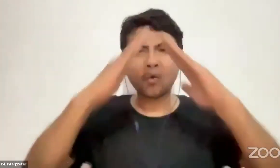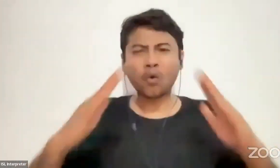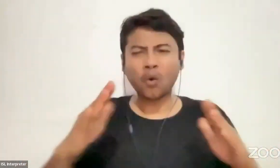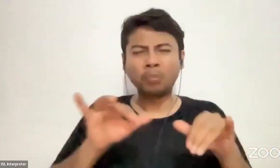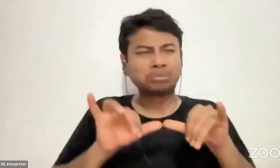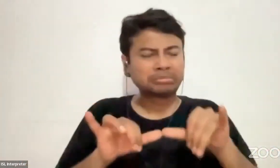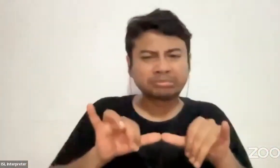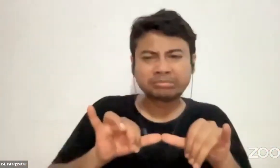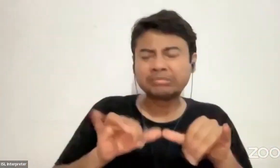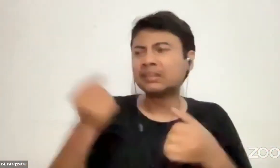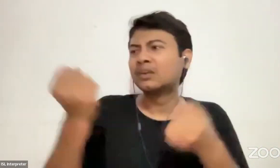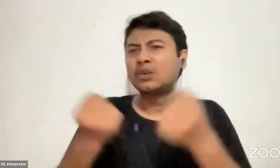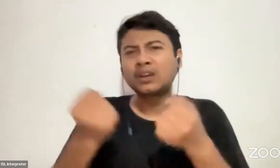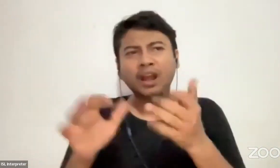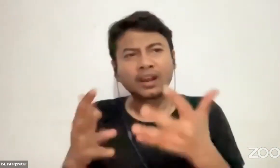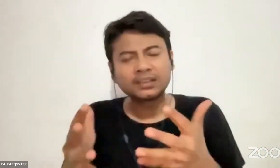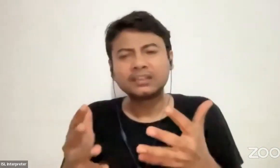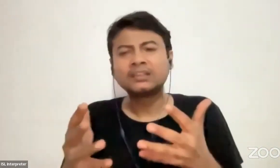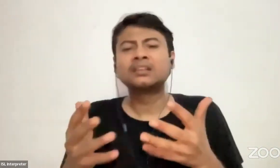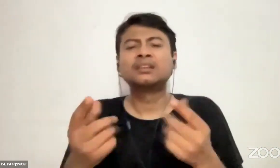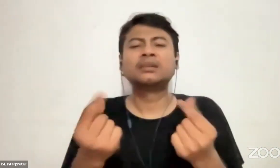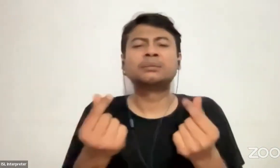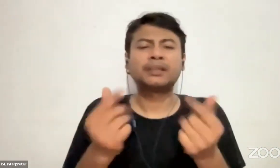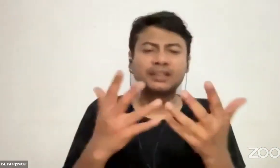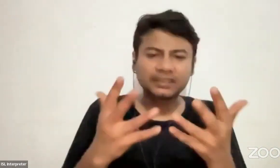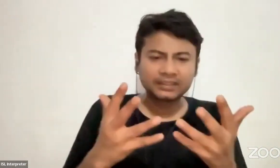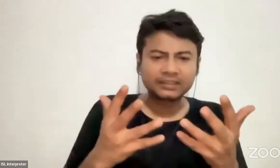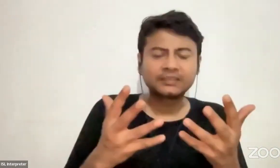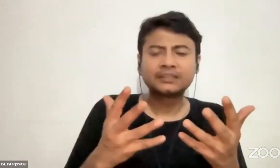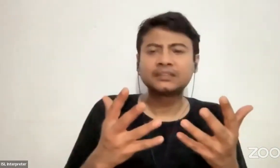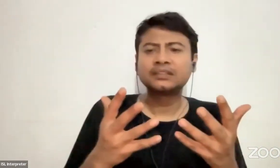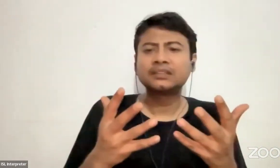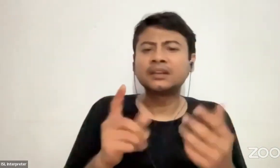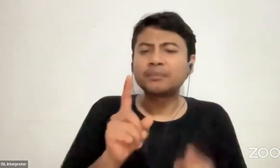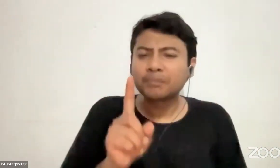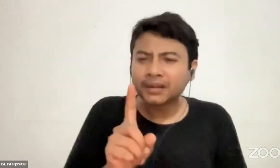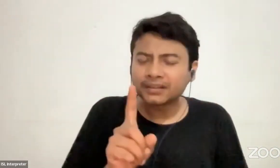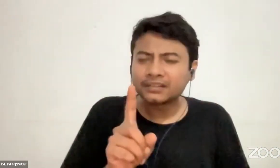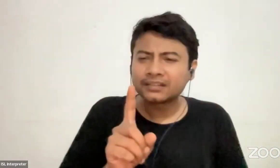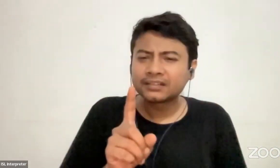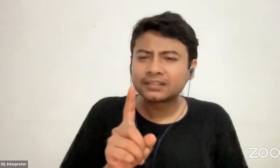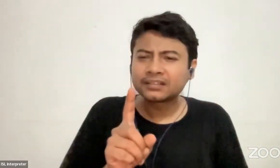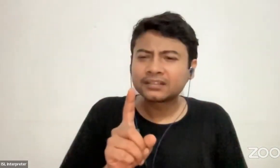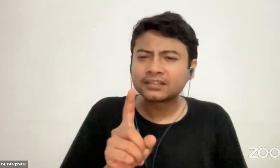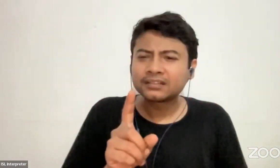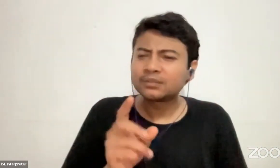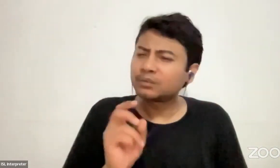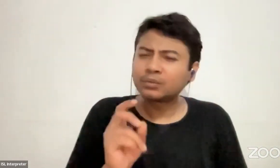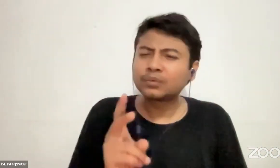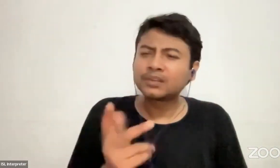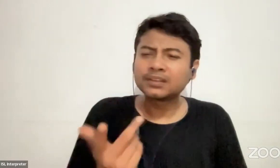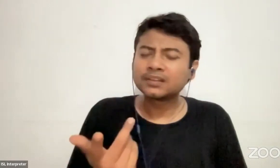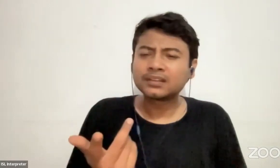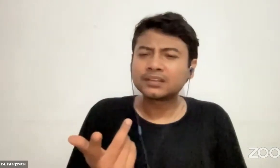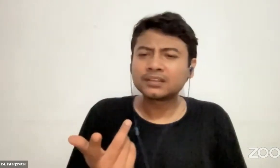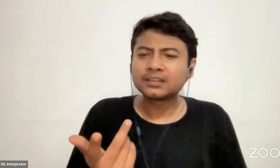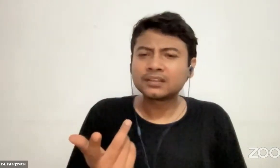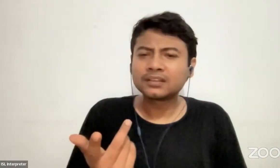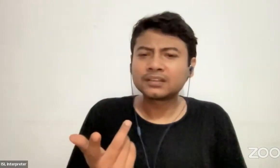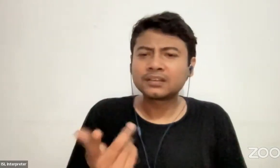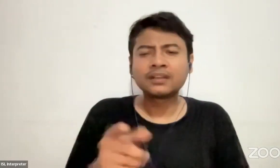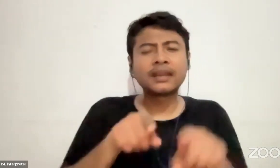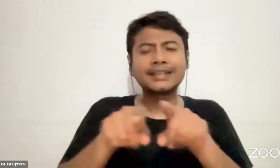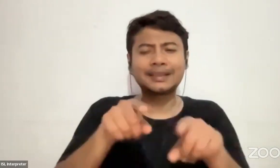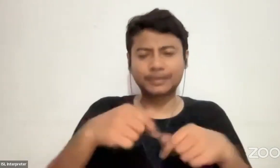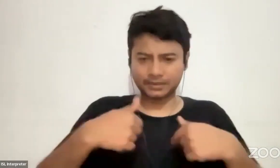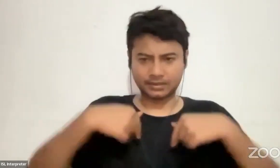तो क्या हुआ, कितने वर्ष हमको जीना है? अगर आज 30 साल के हैं, अगर आज हम 30 साल के हैं,